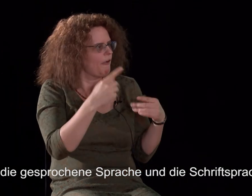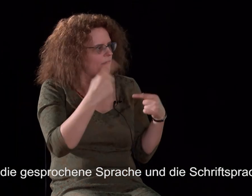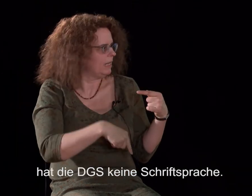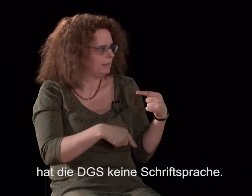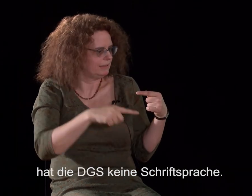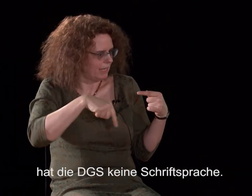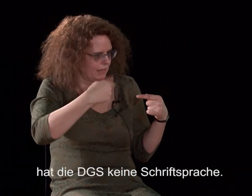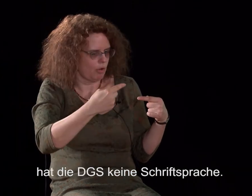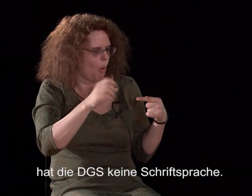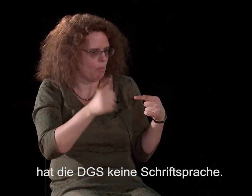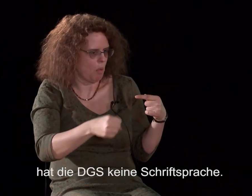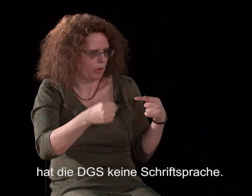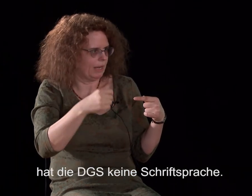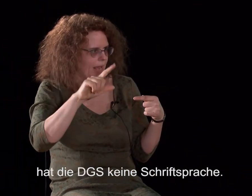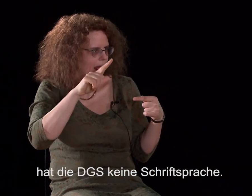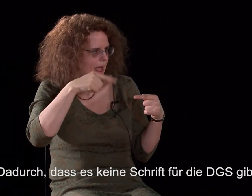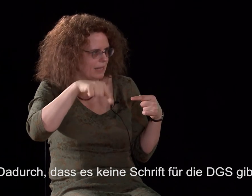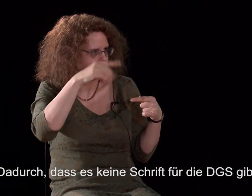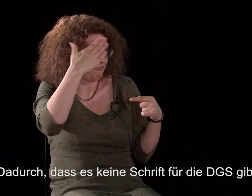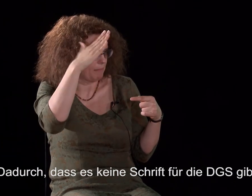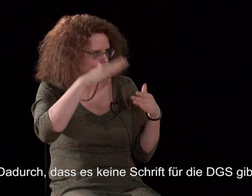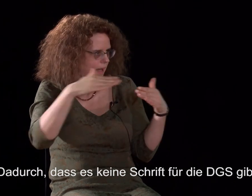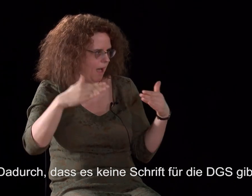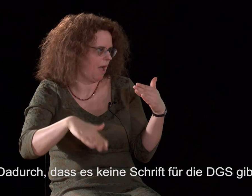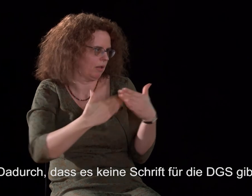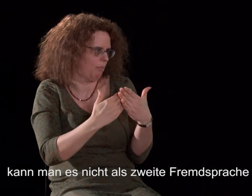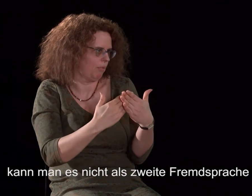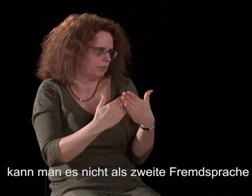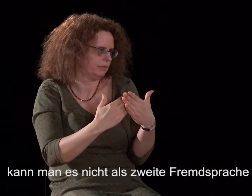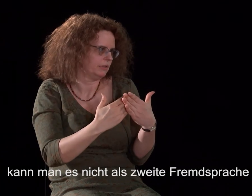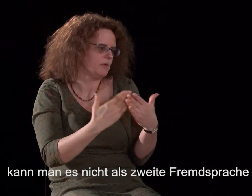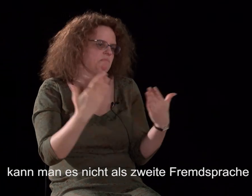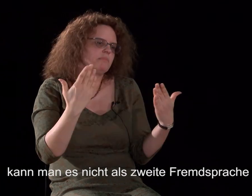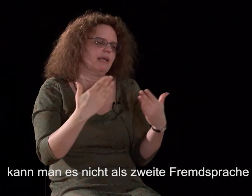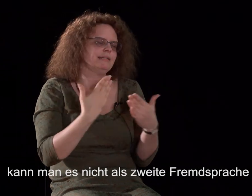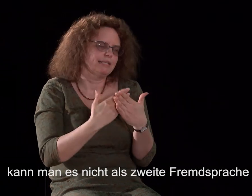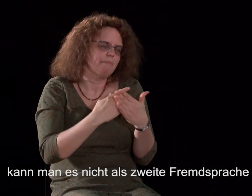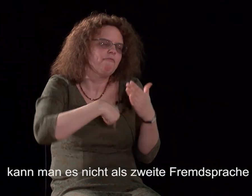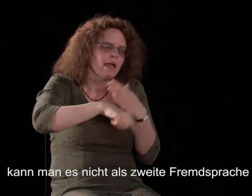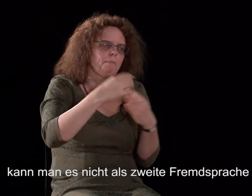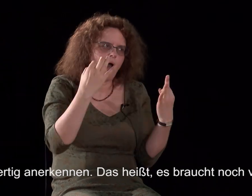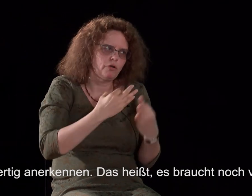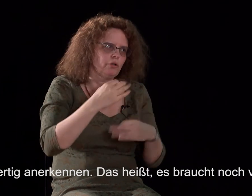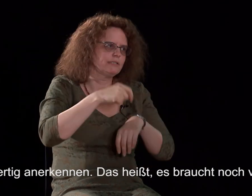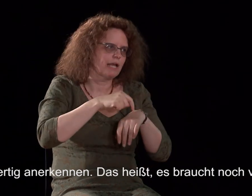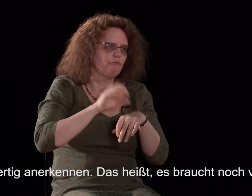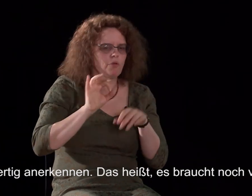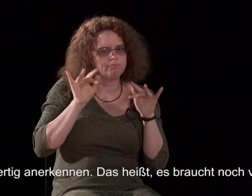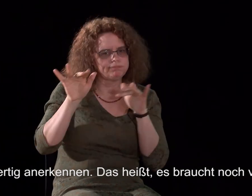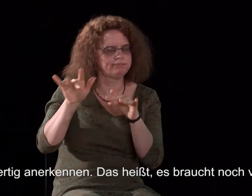Wie schaut es denn da in Gebärdensprache aus? Dadurch, dass es keine Schrift gibt, kann man es nicht als zweite Fremdsprache vollwertig anerkennen. Und